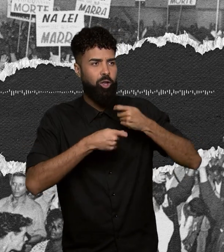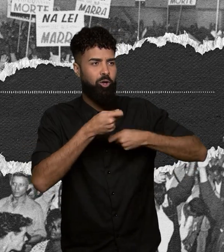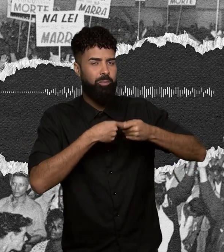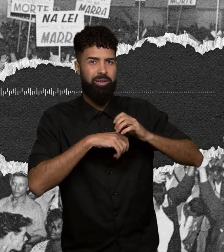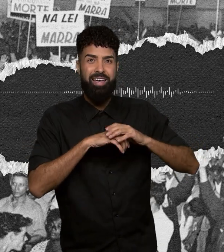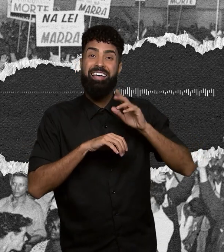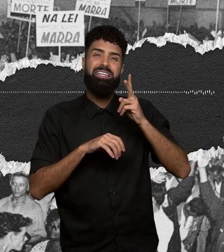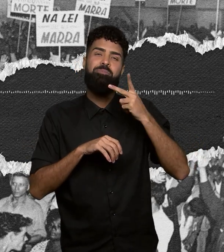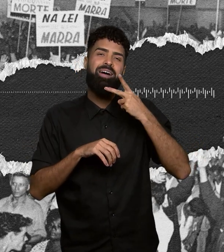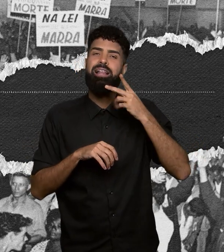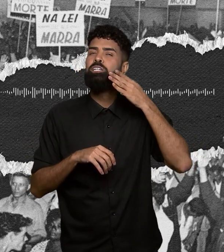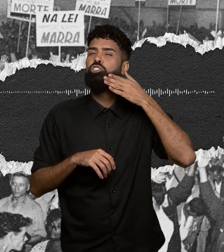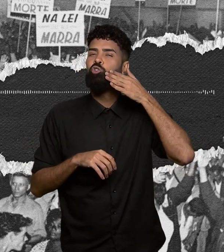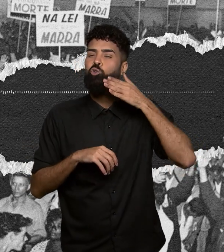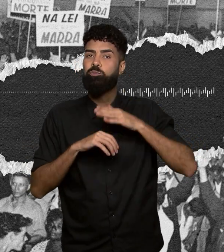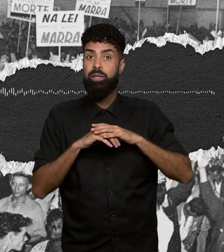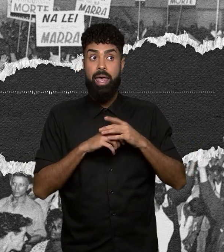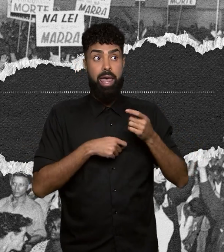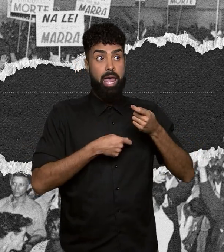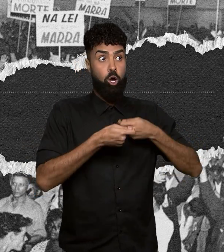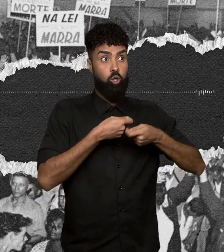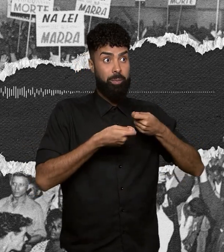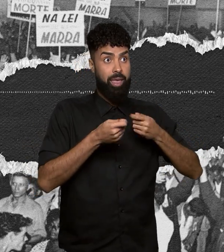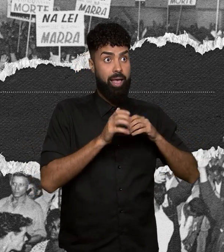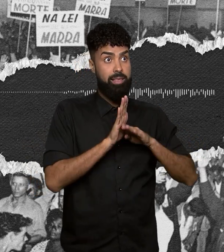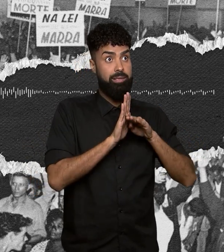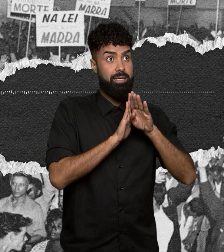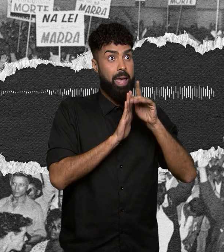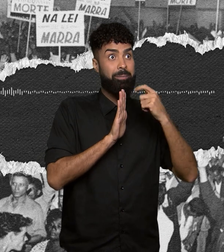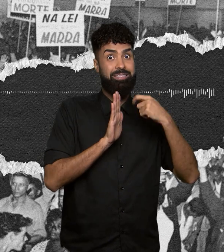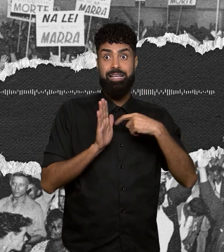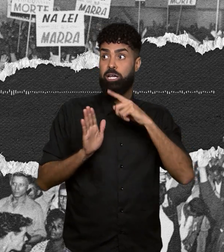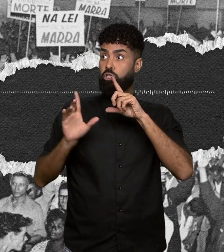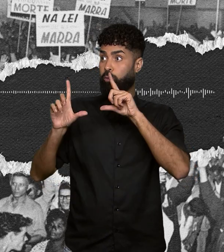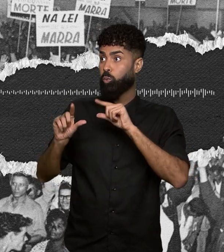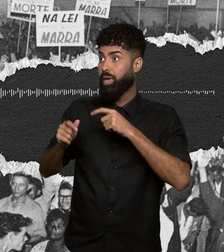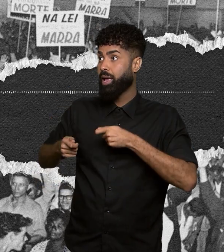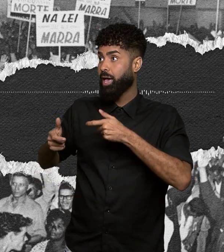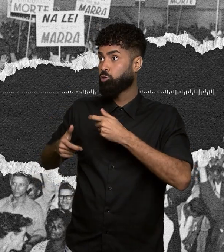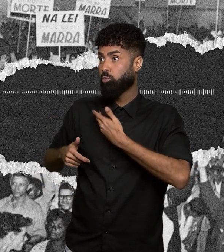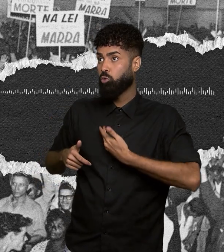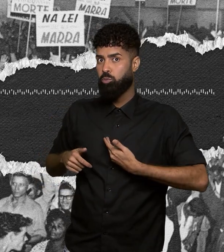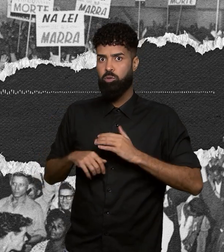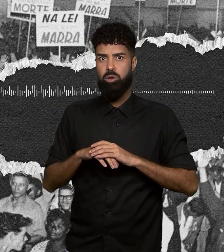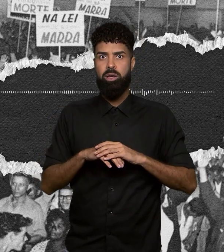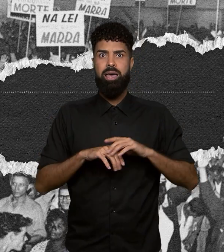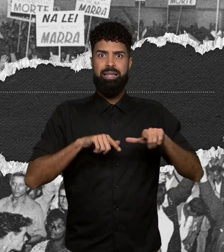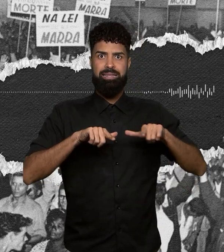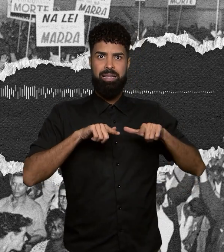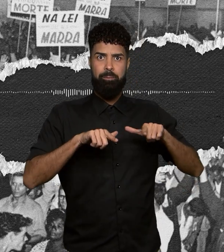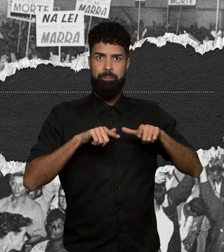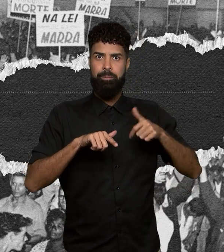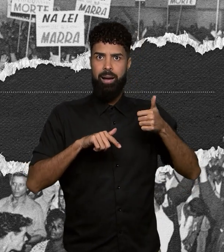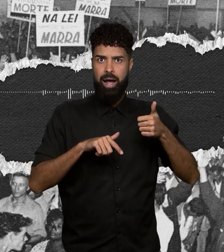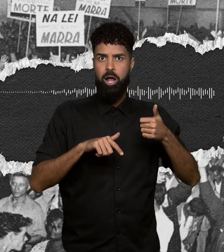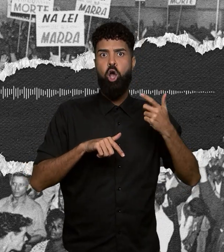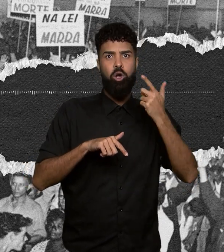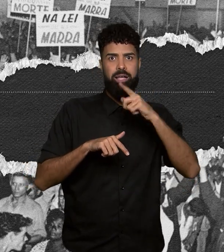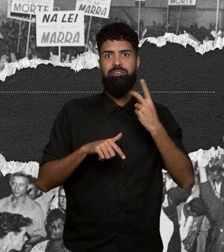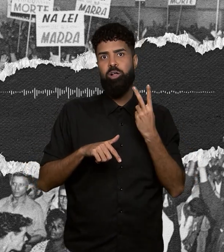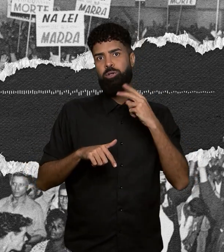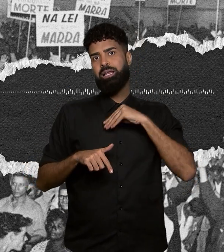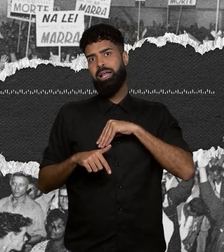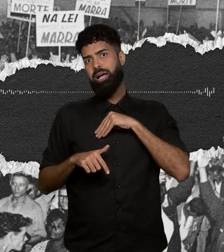economia crescer é preciso cortar gastos públicos ou que pleno emprego valoriza salários e pressiona a inflação pois bem